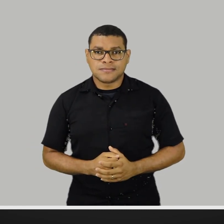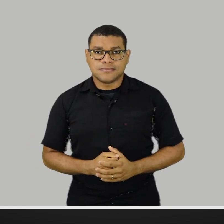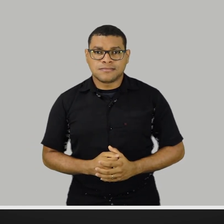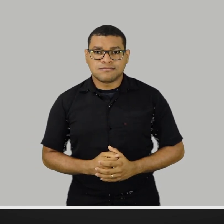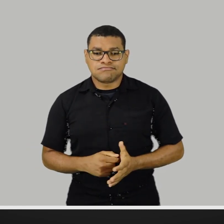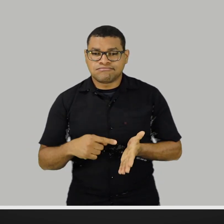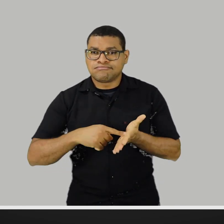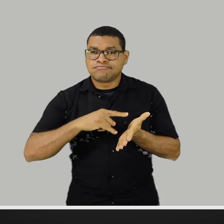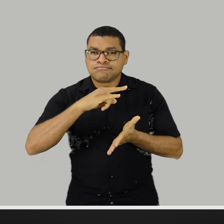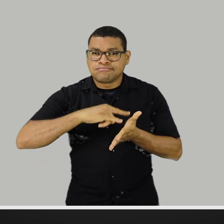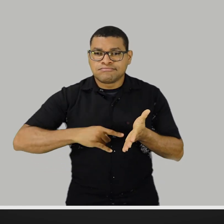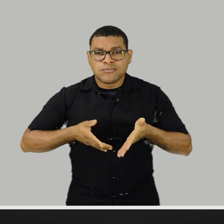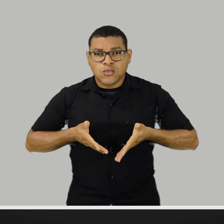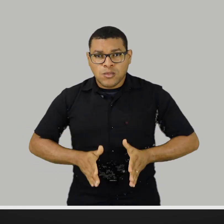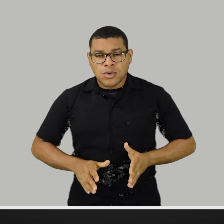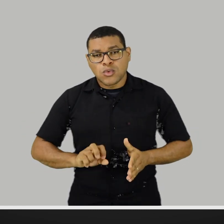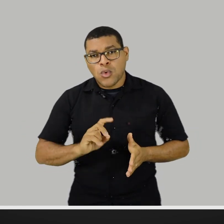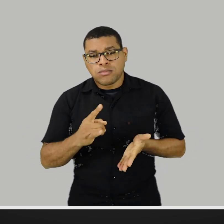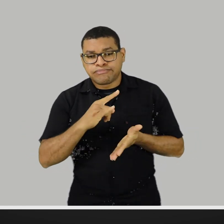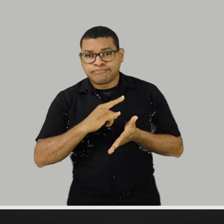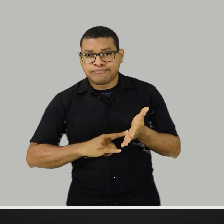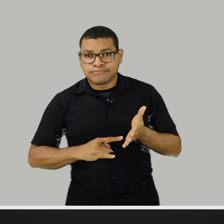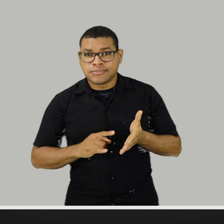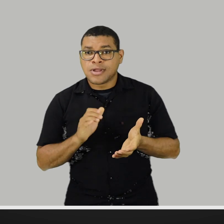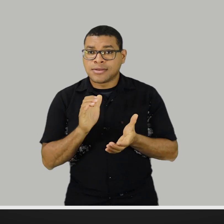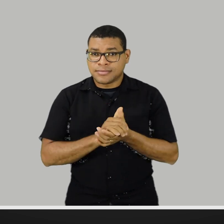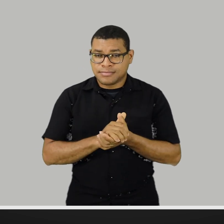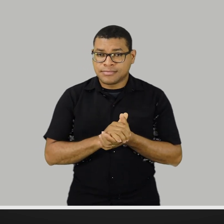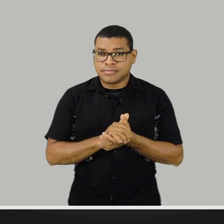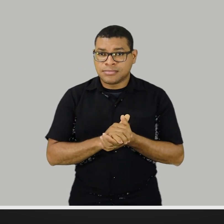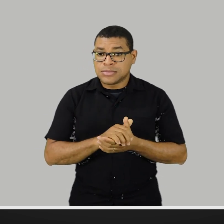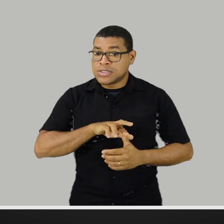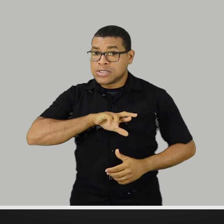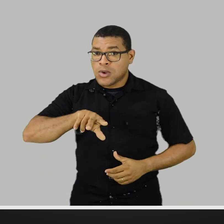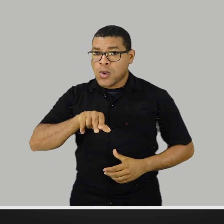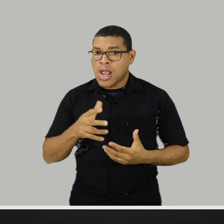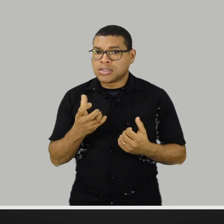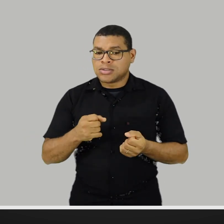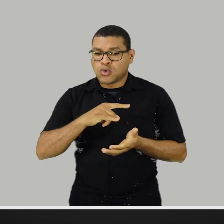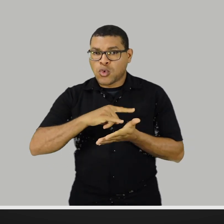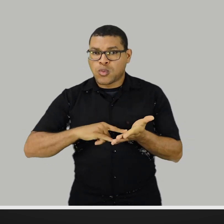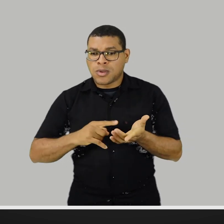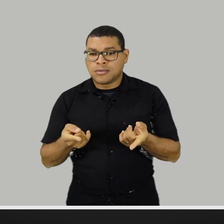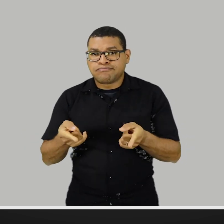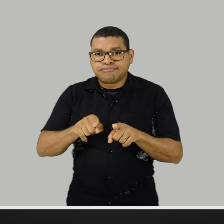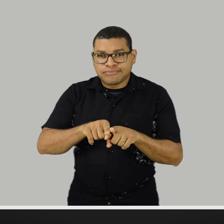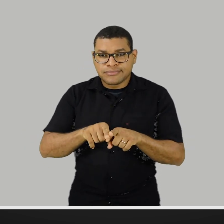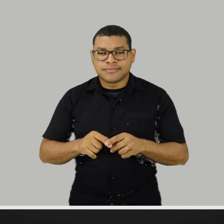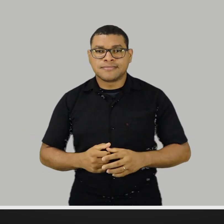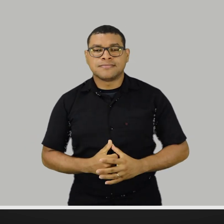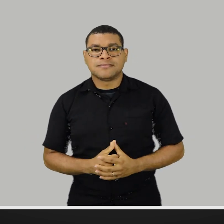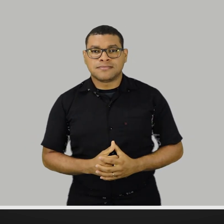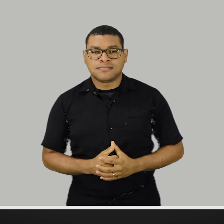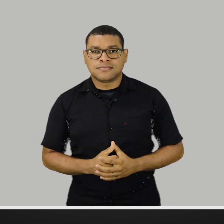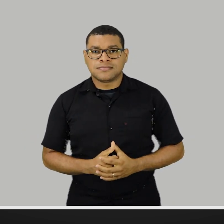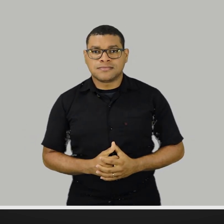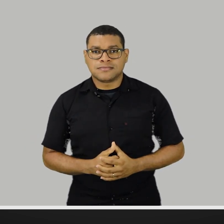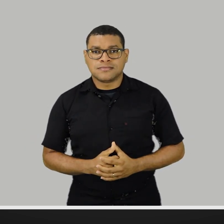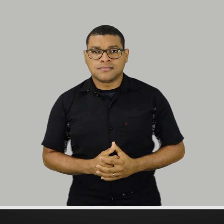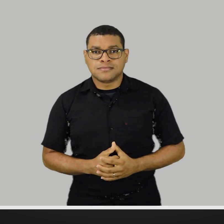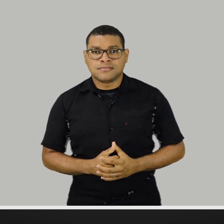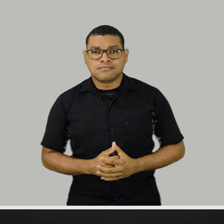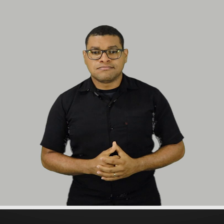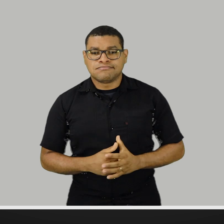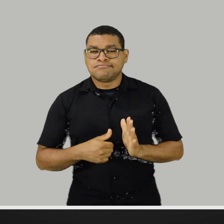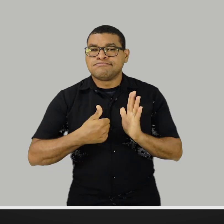nascimento ou casamento não é aceito o documento de união estável seis carteira de identidade